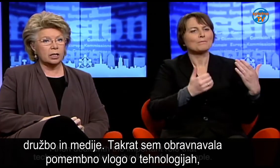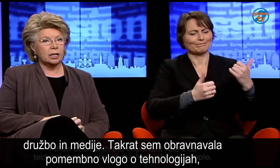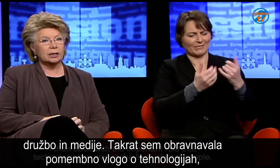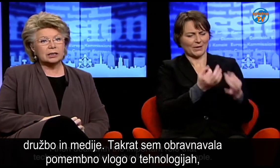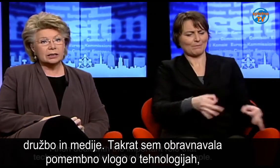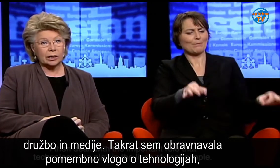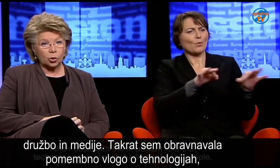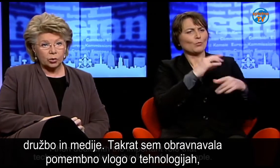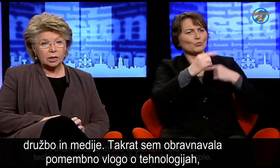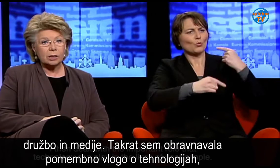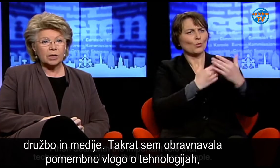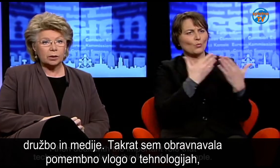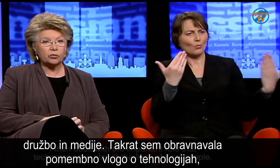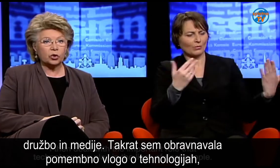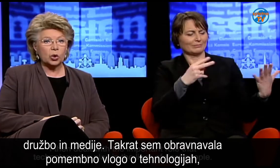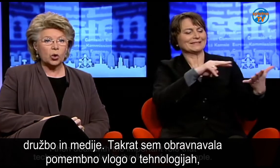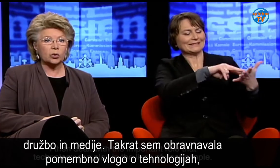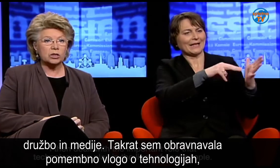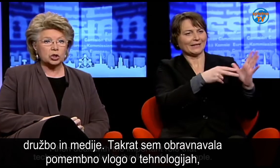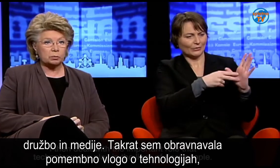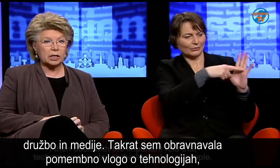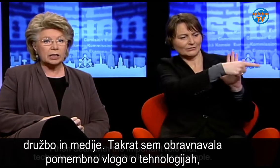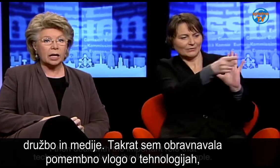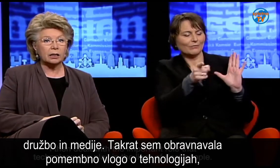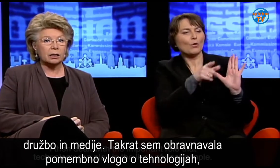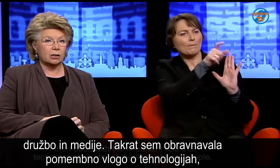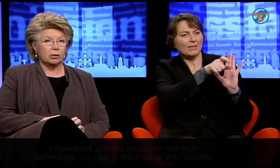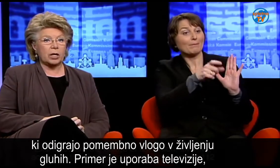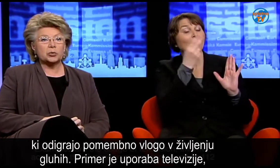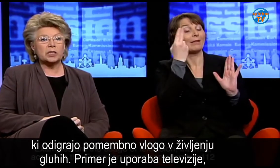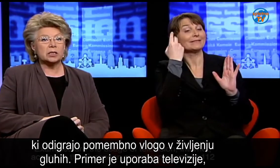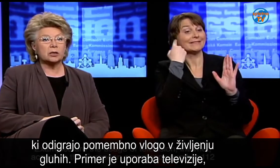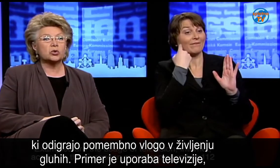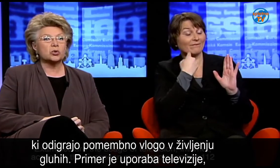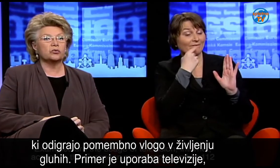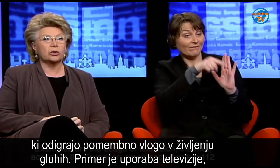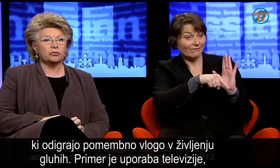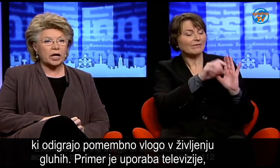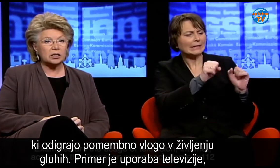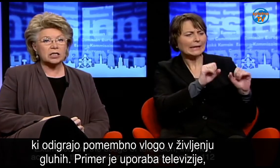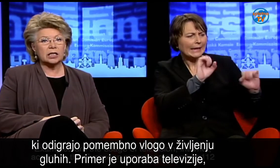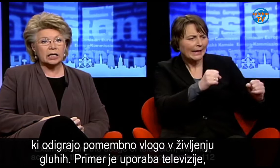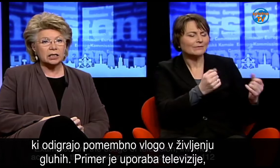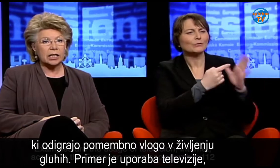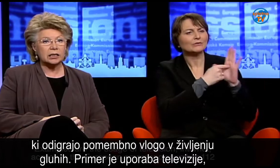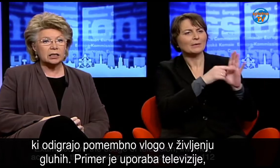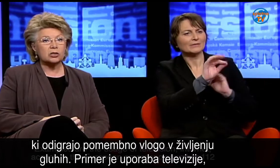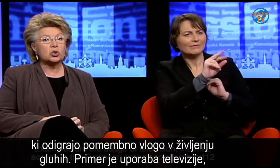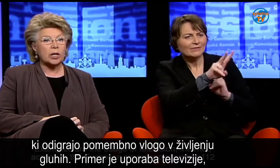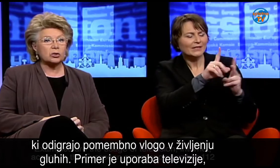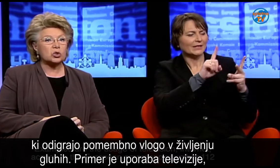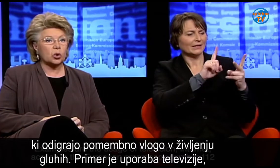Rolle, die Technologie im Leben von Gehörlosen spielen kann. Beispiele sind die Nutzung von Fernsehen,